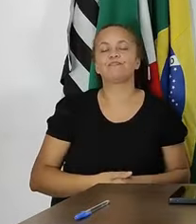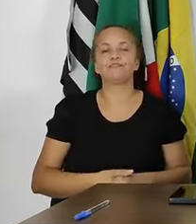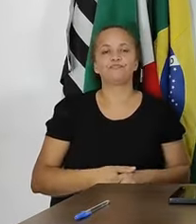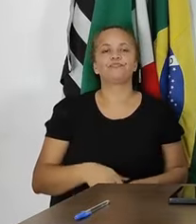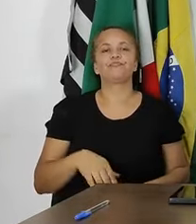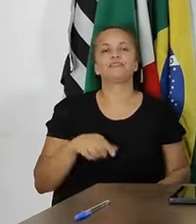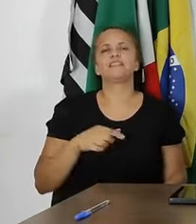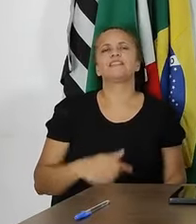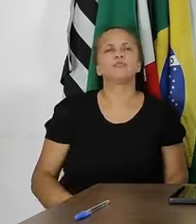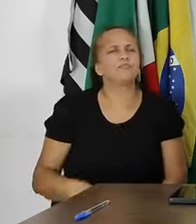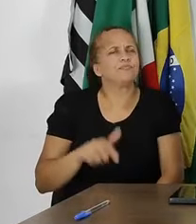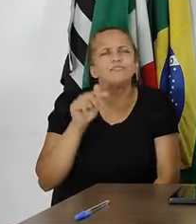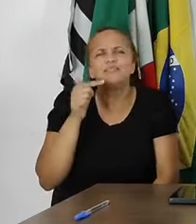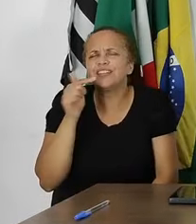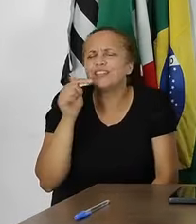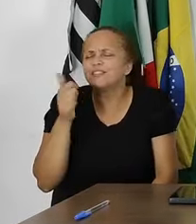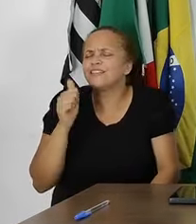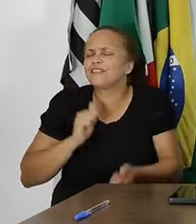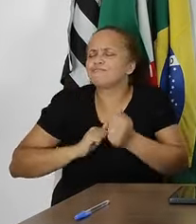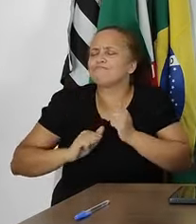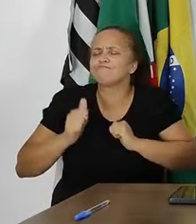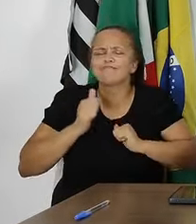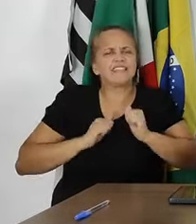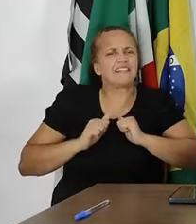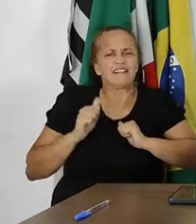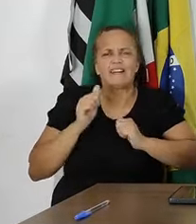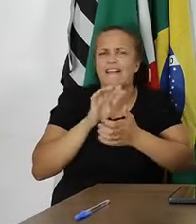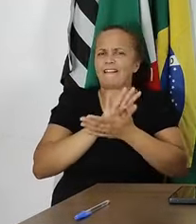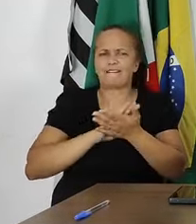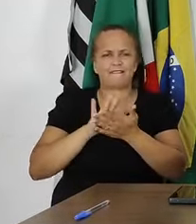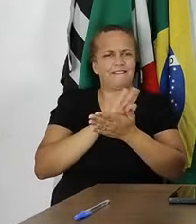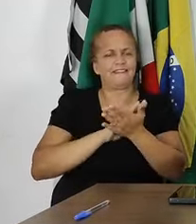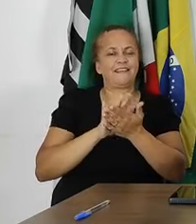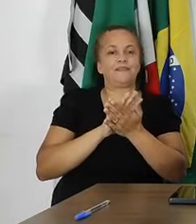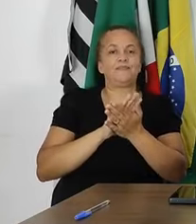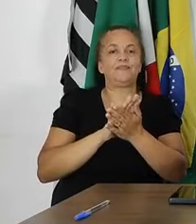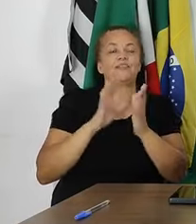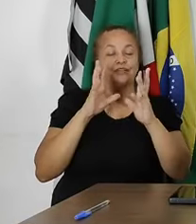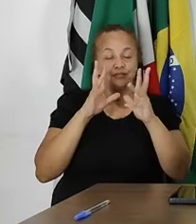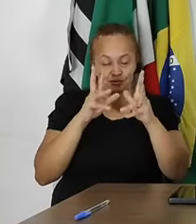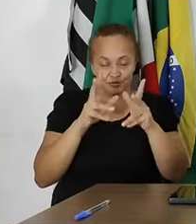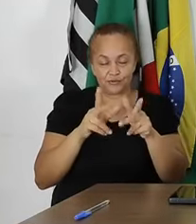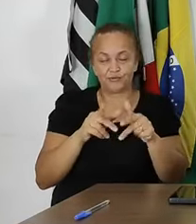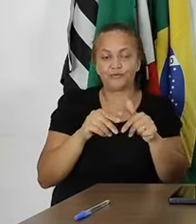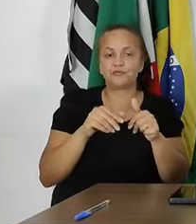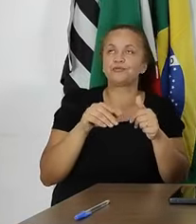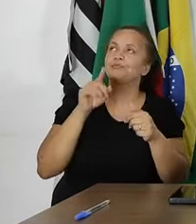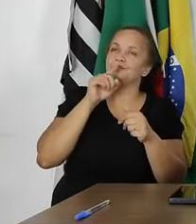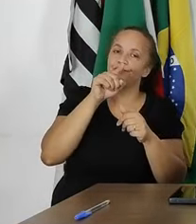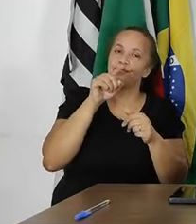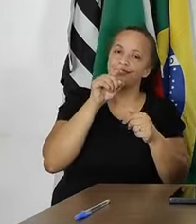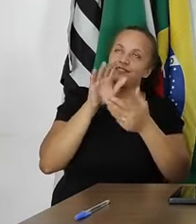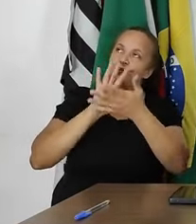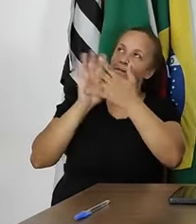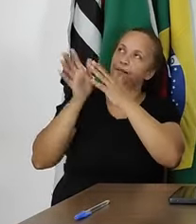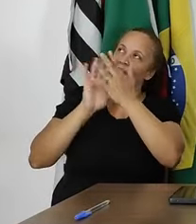ansiosos de coisa alguma, em tudo. Em tudo, porém, sejam conhecidas diante de Deus as